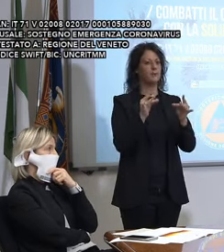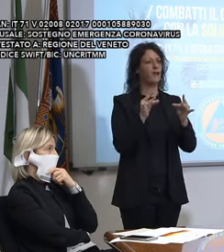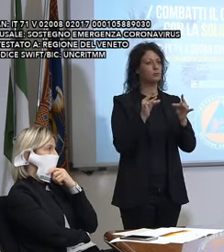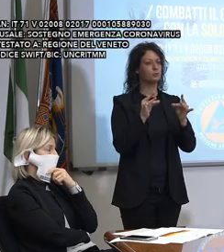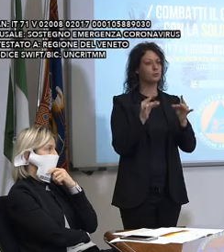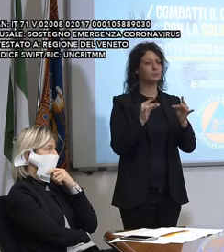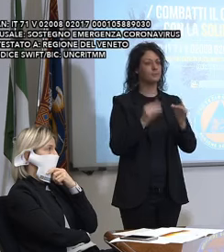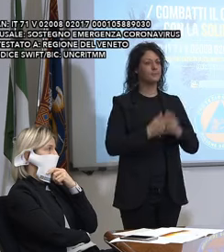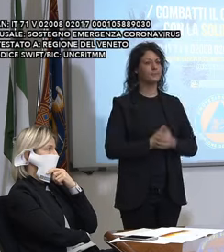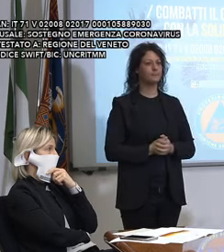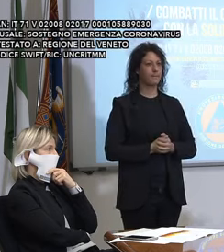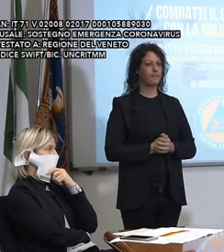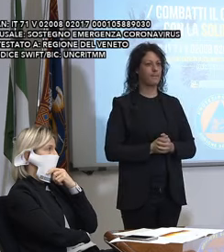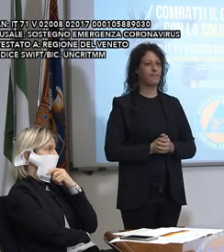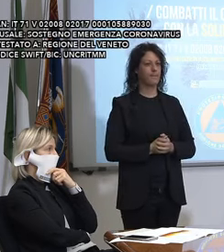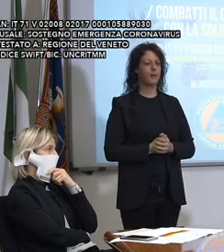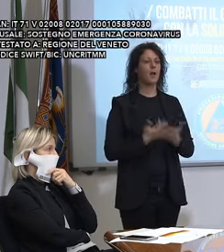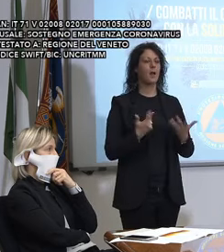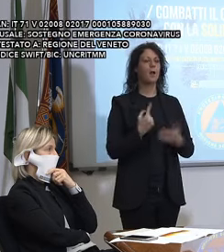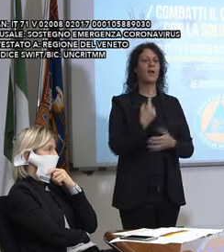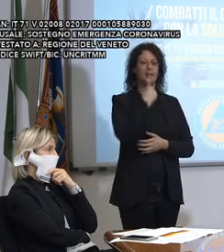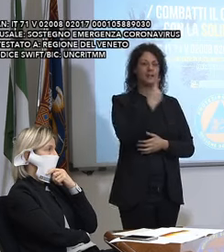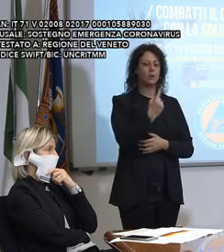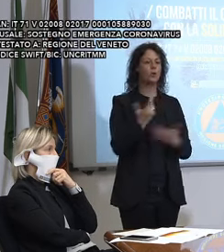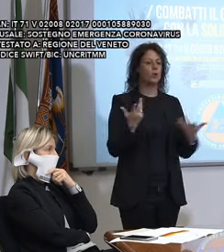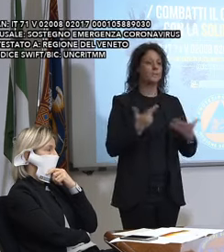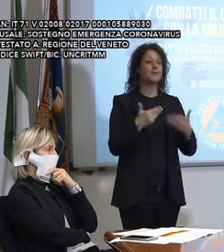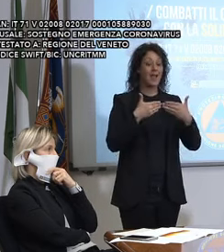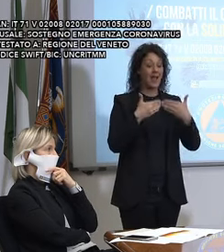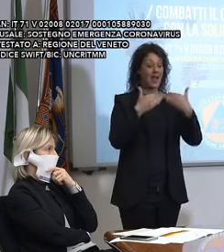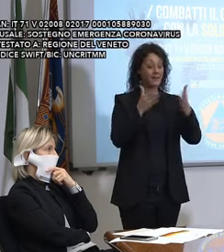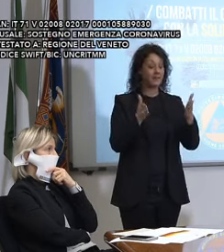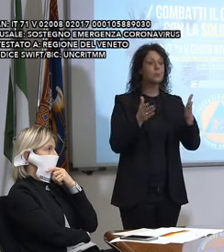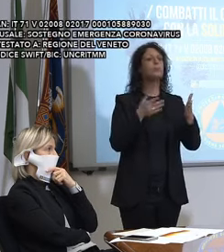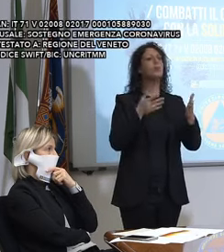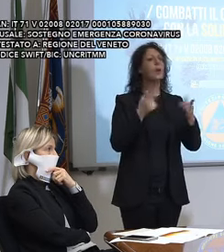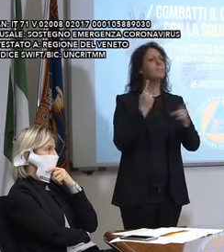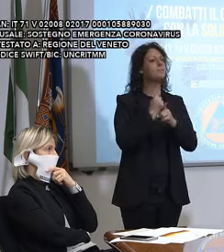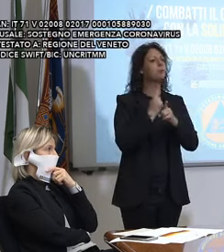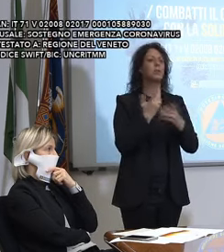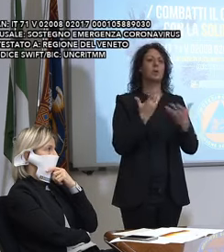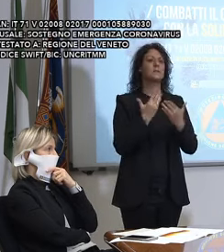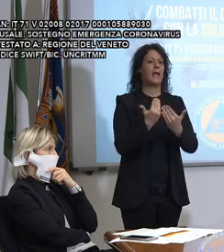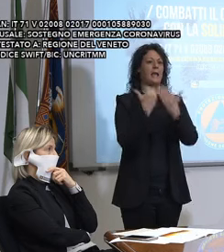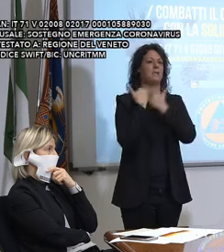Allora, capito? Se si apre responsabilmente e ci vuole la collaborazione di tutti.